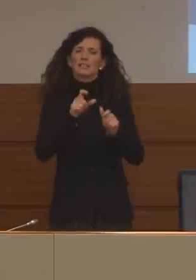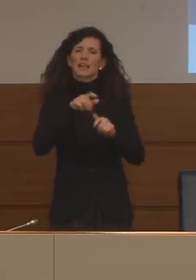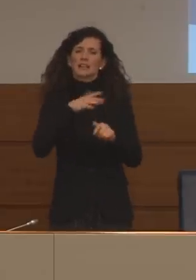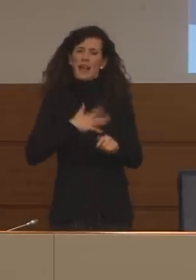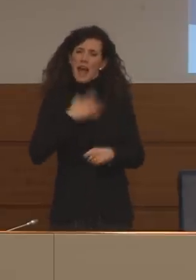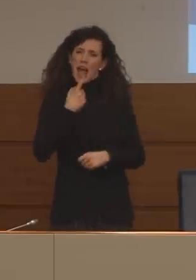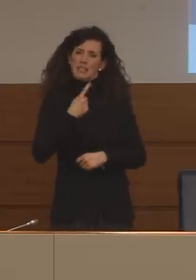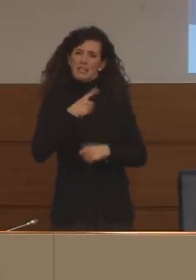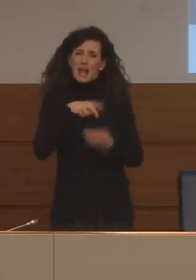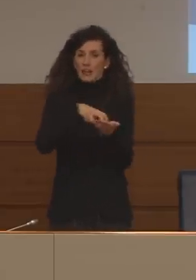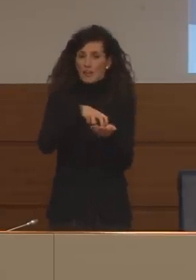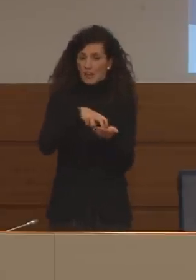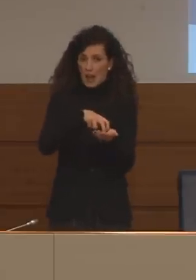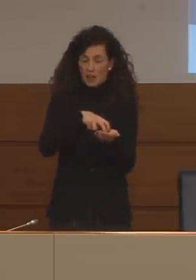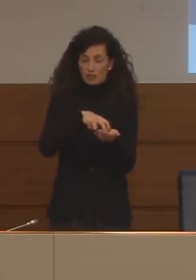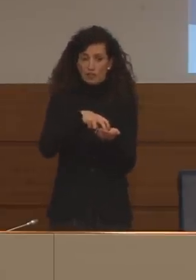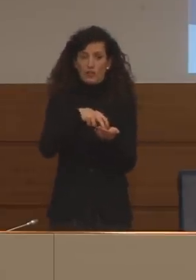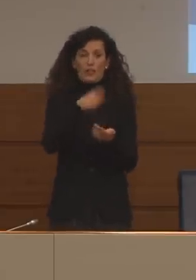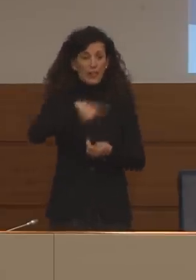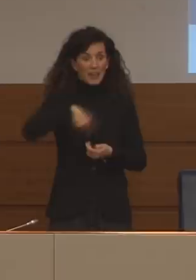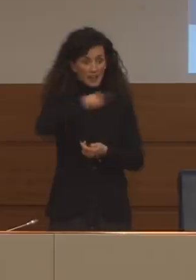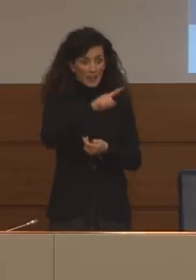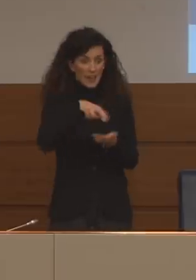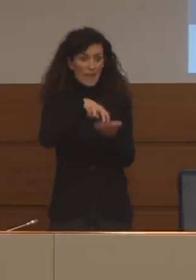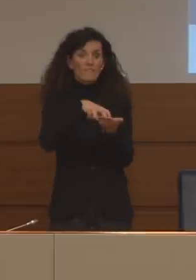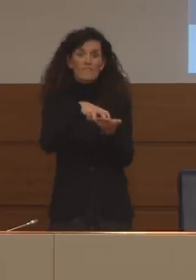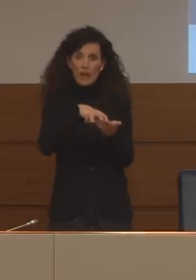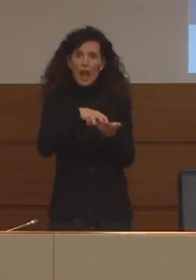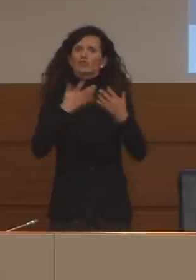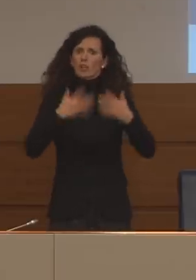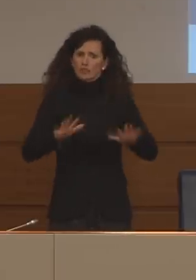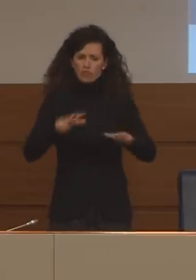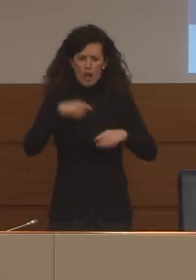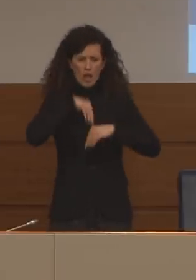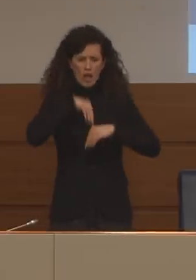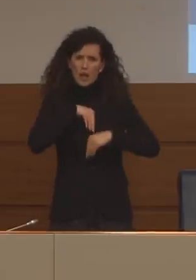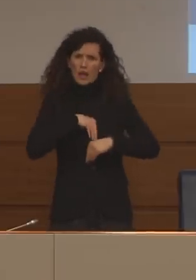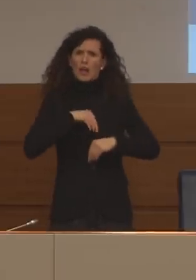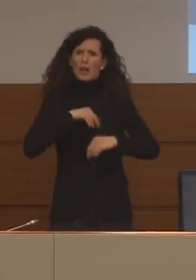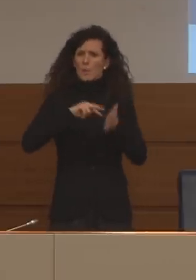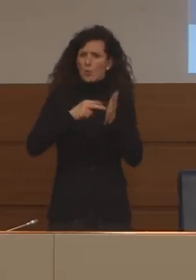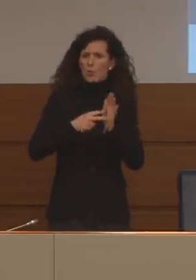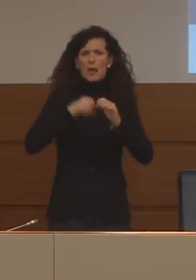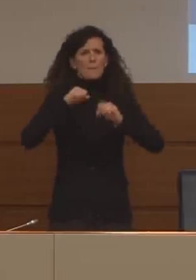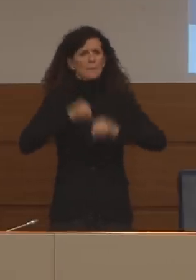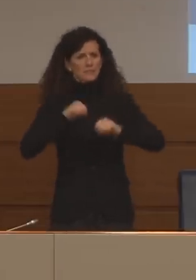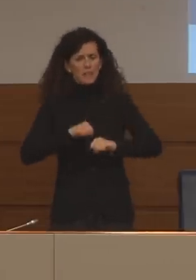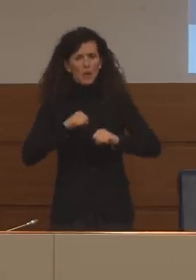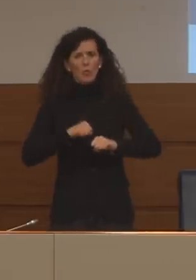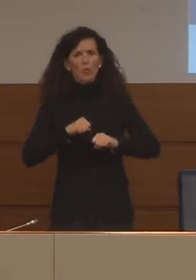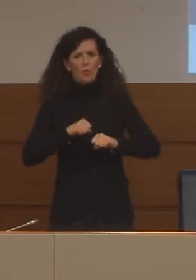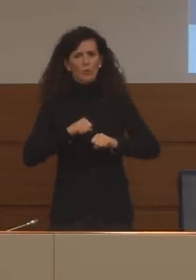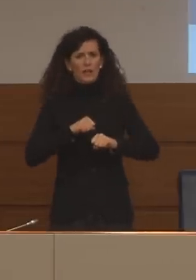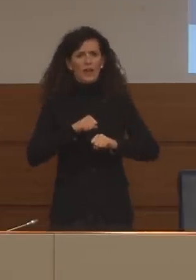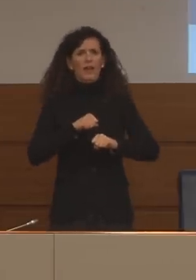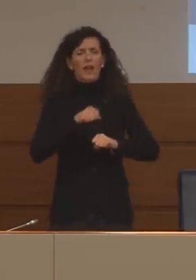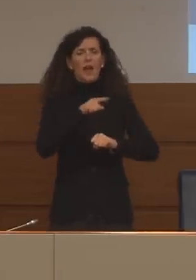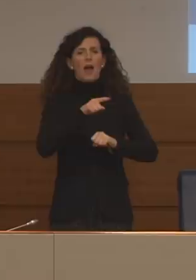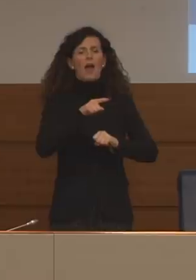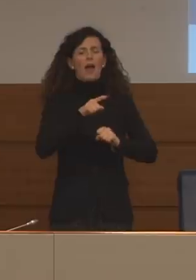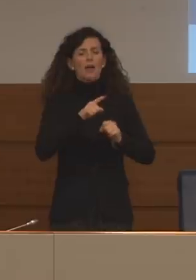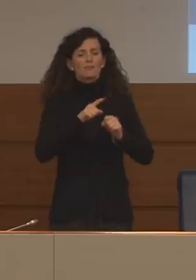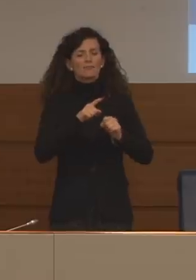pazienti è l'inter che hanno già una loro fragilità intrinseca e quindi sono già soggetti ad una serie di patologie